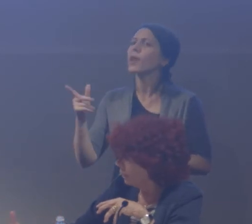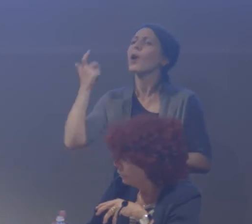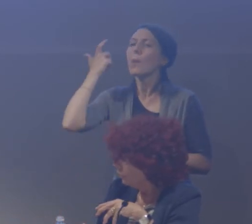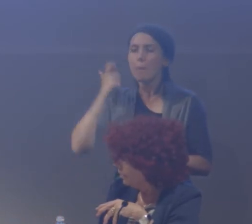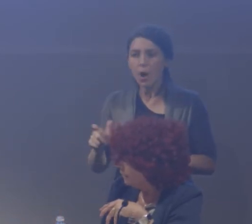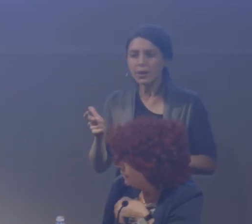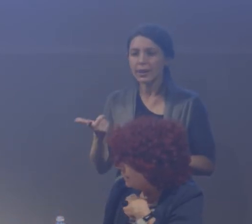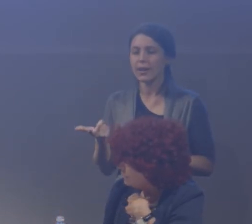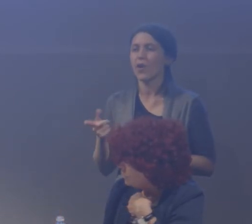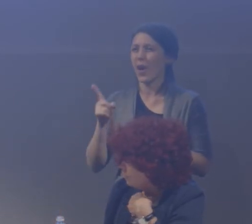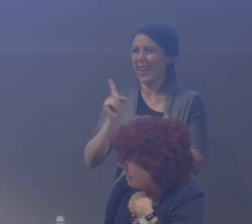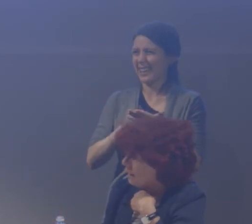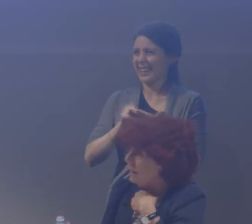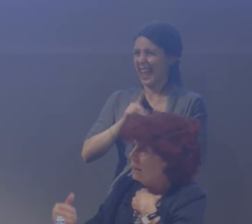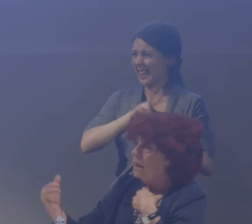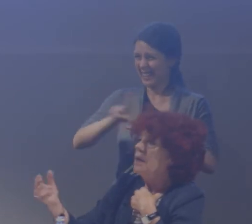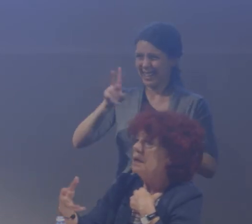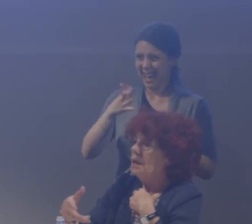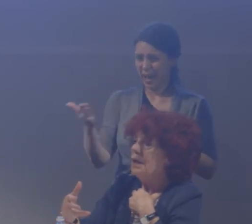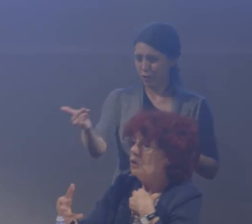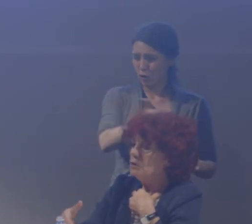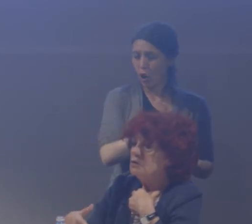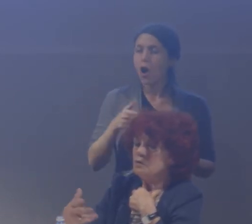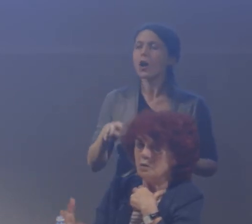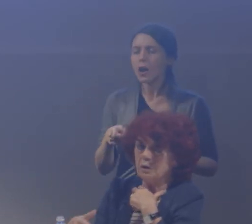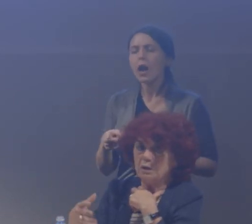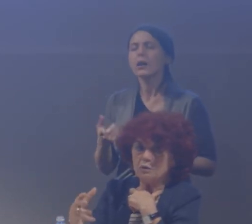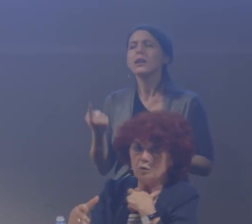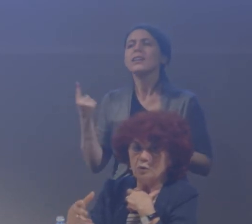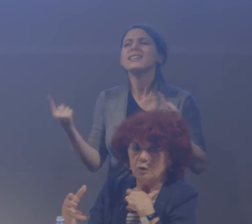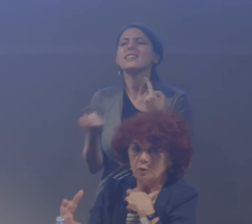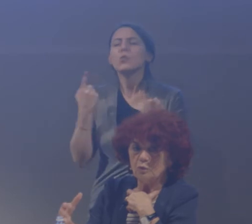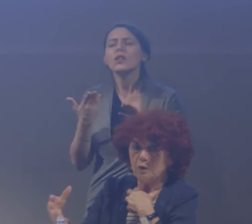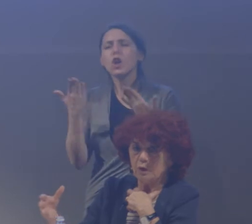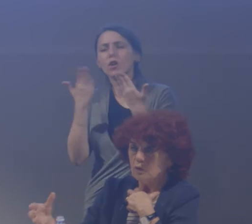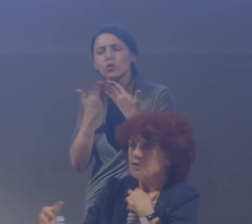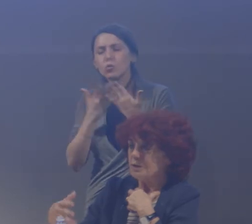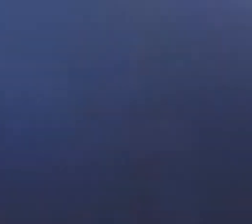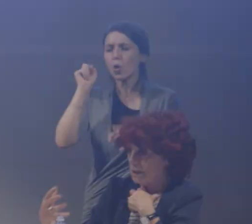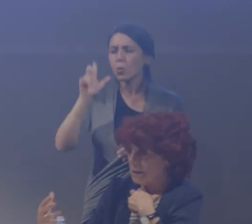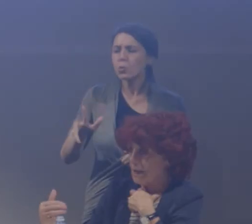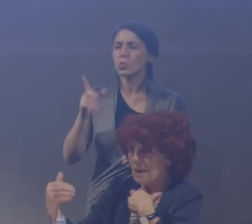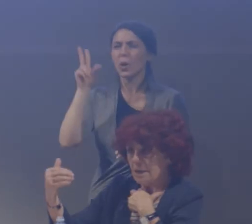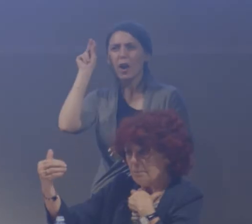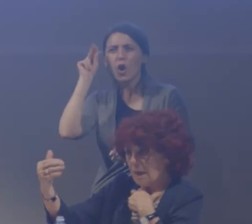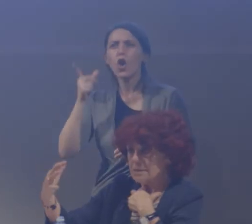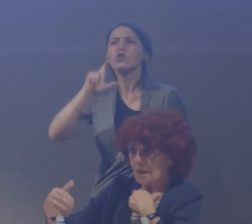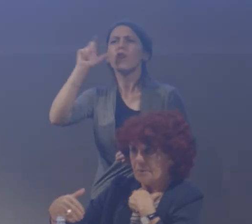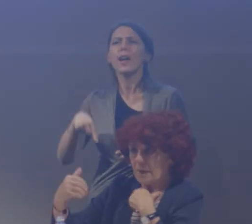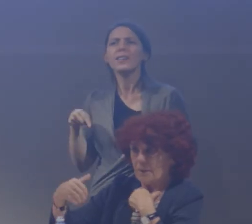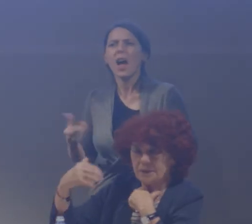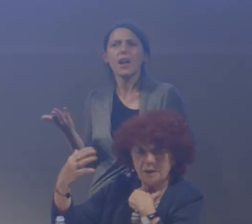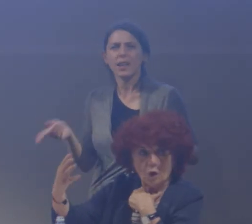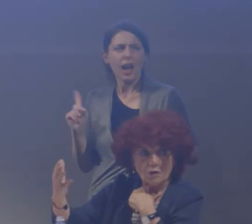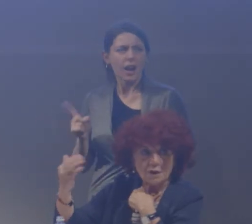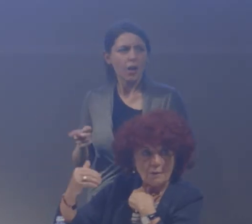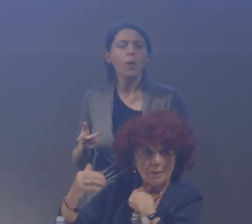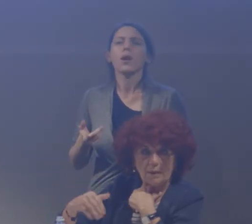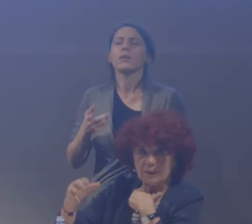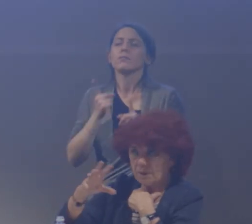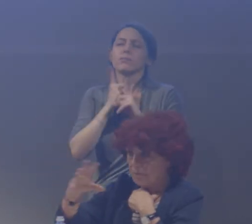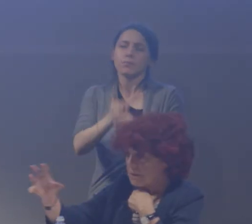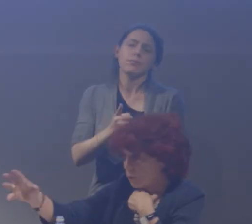tradurre con i dati nazionali le condizioni di studio, di cultura e di conoscenza dell'Italia in base ai parametri